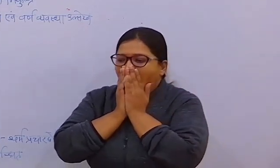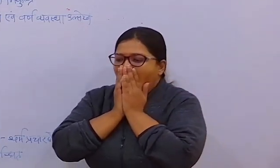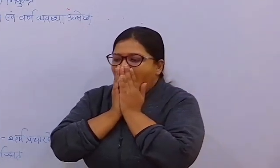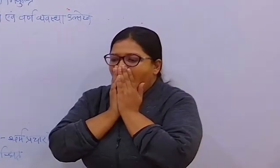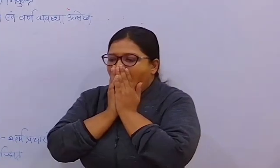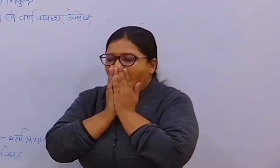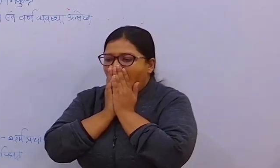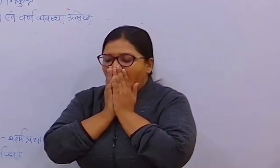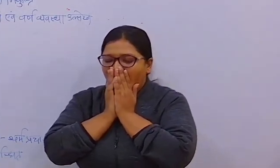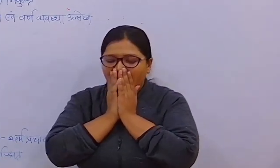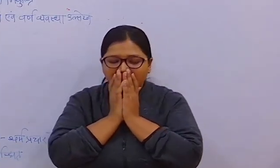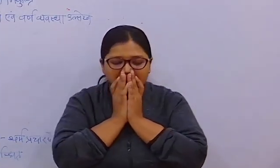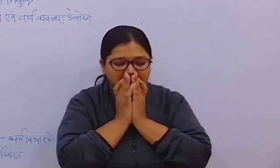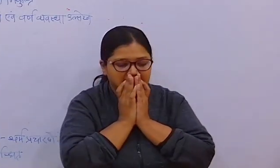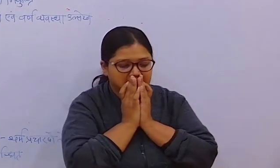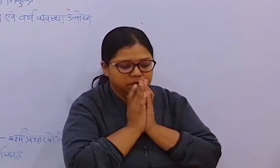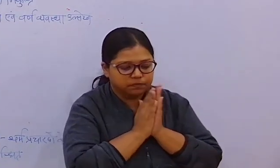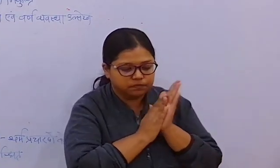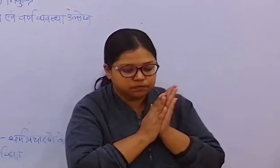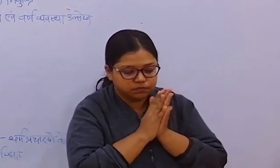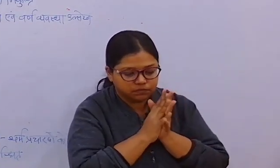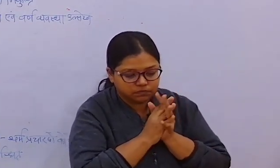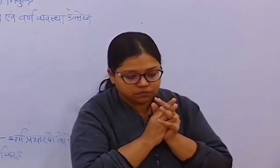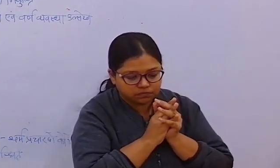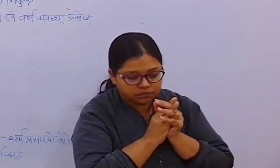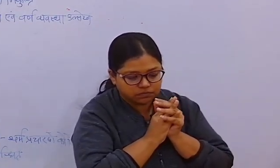ठीक है, चलो